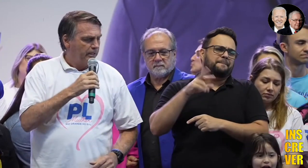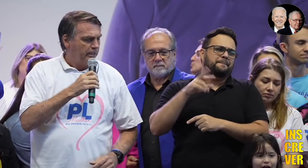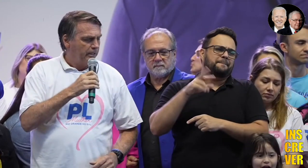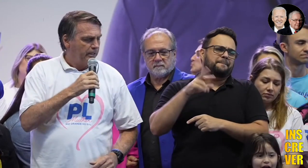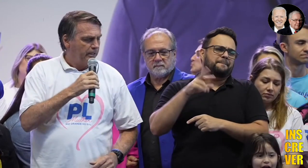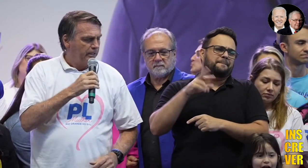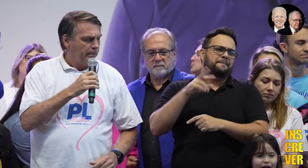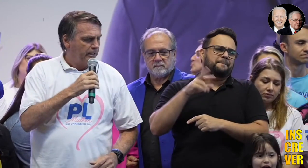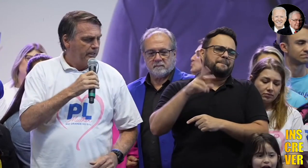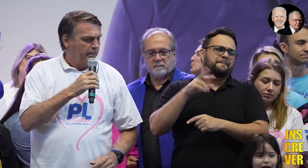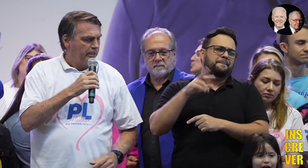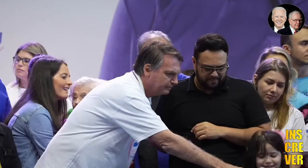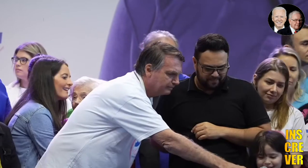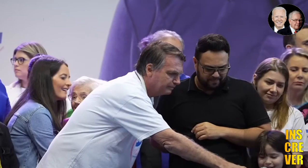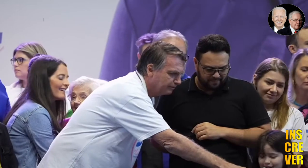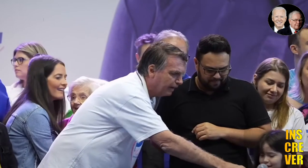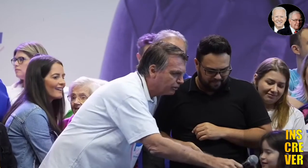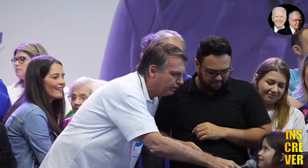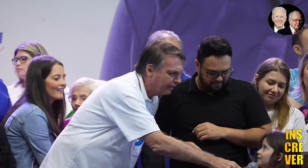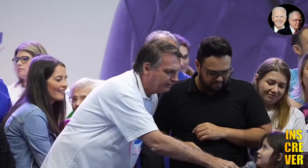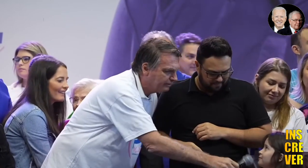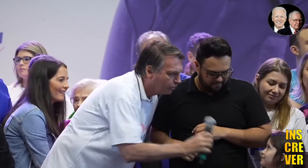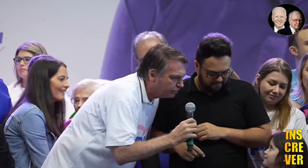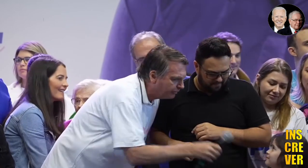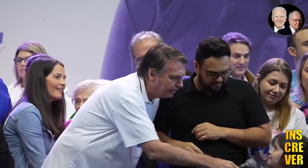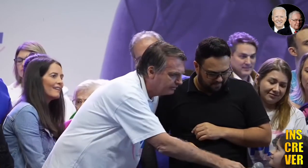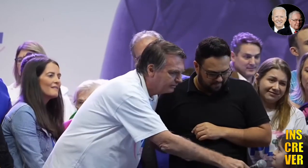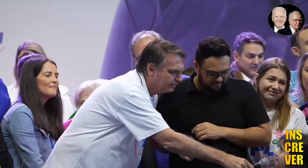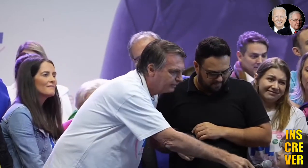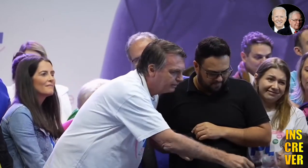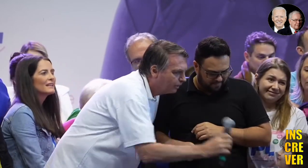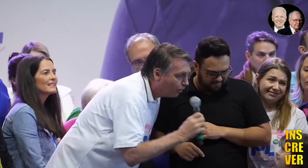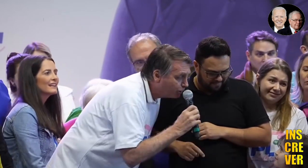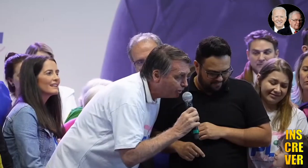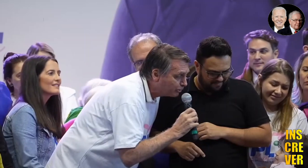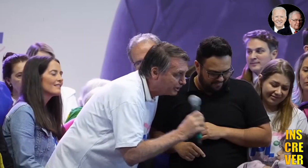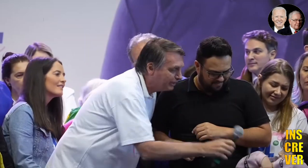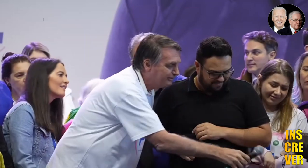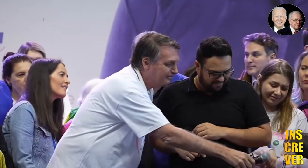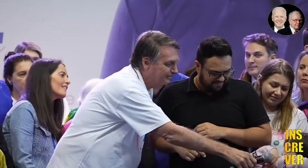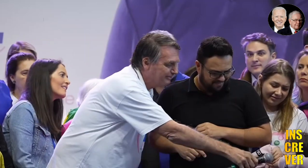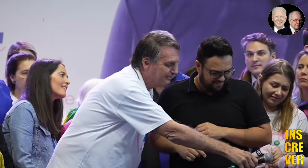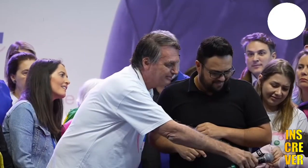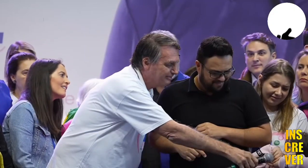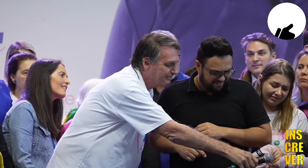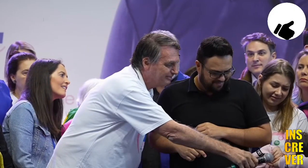em grande parte... Fala, continua falando, continua falando. Continua a discussão.